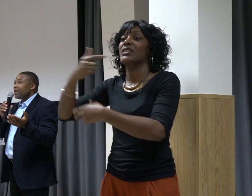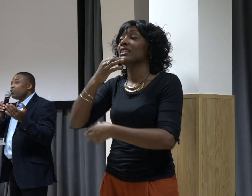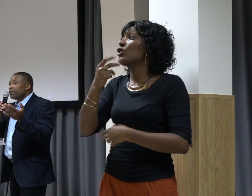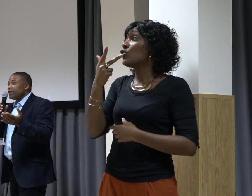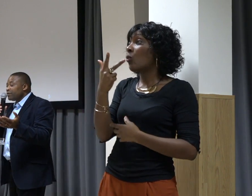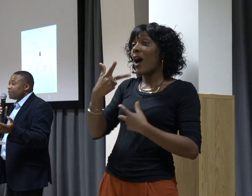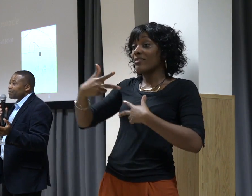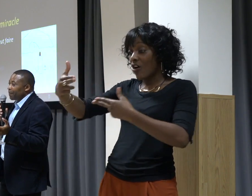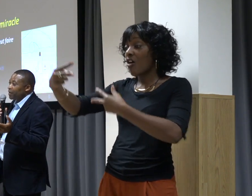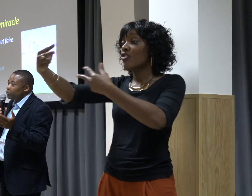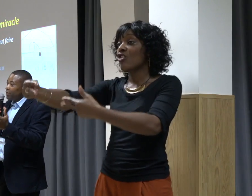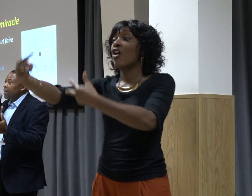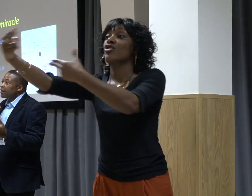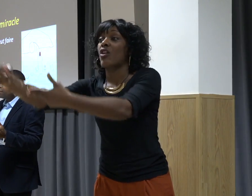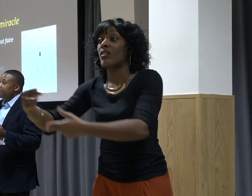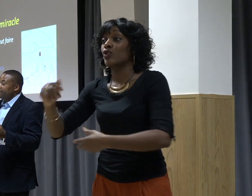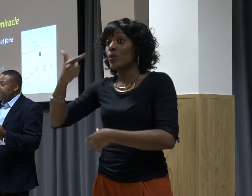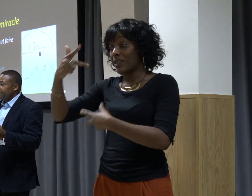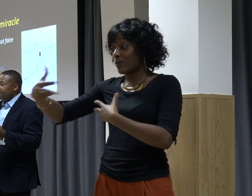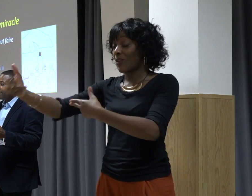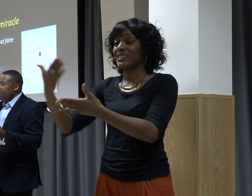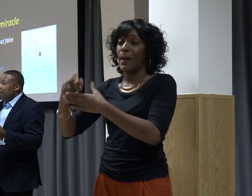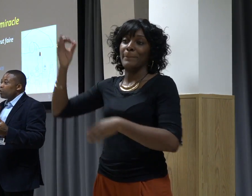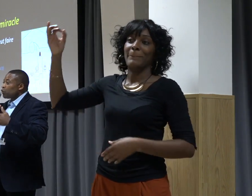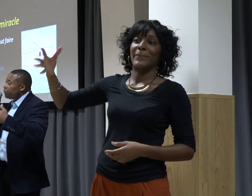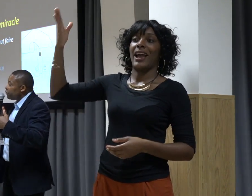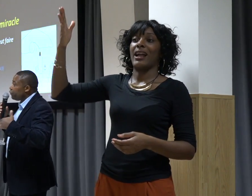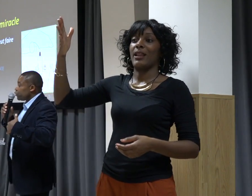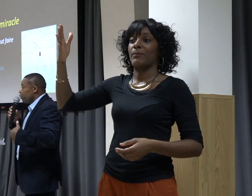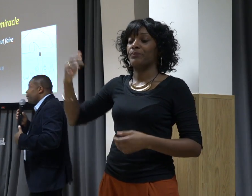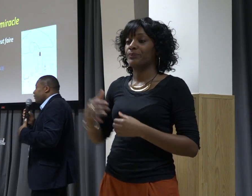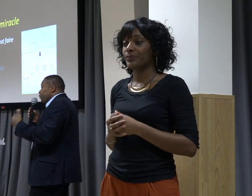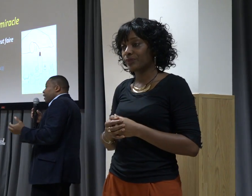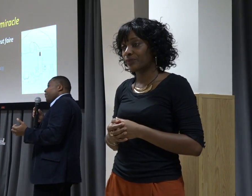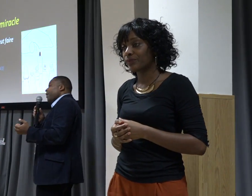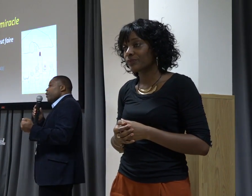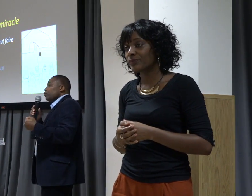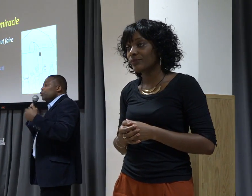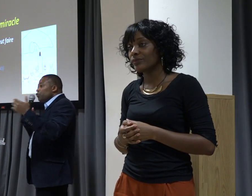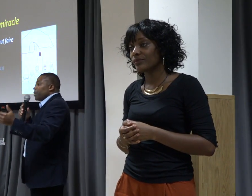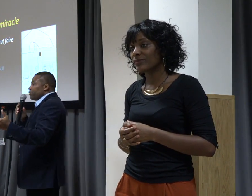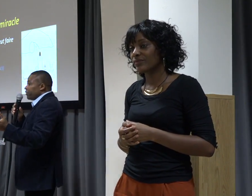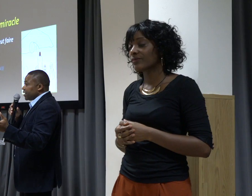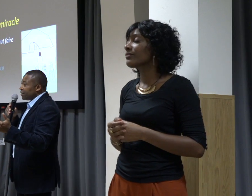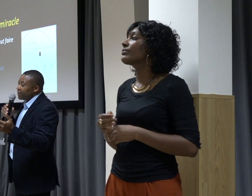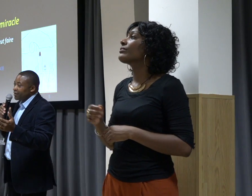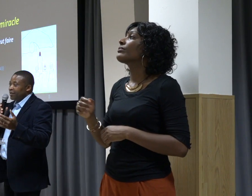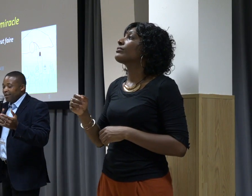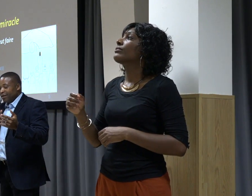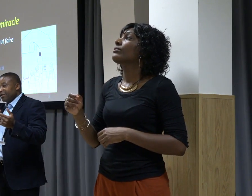qui est le temps du miracle. Lorsque nous faisons le pas de foi que Dieu nous demande de